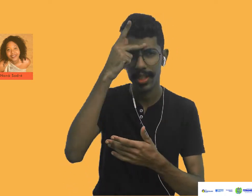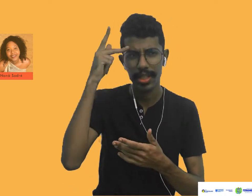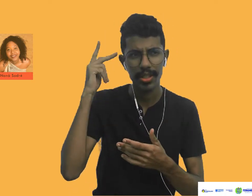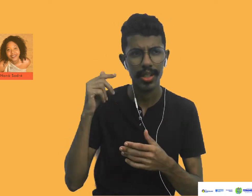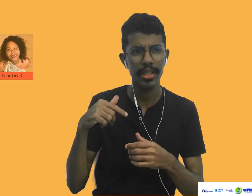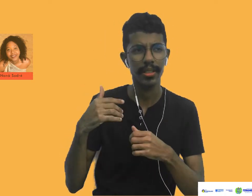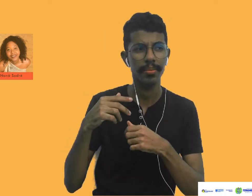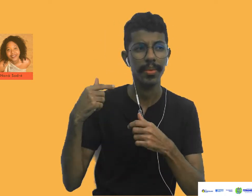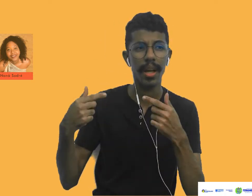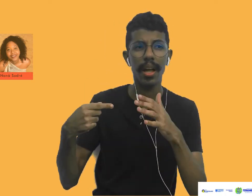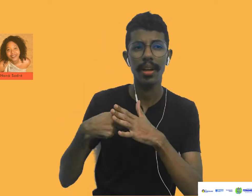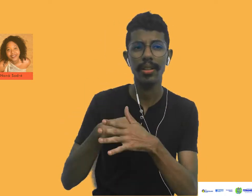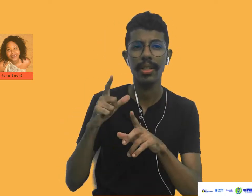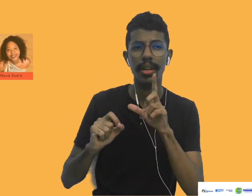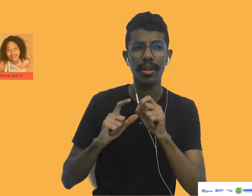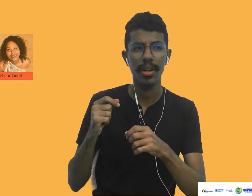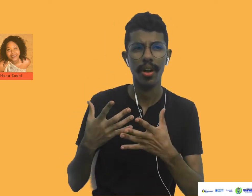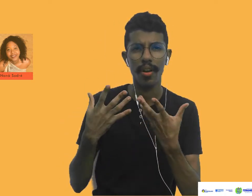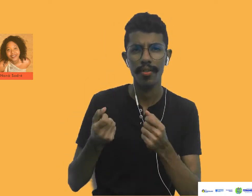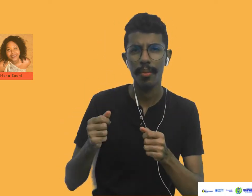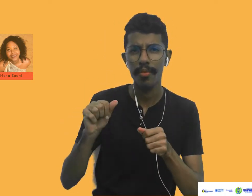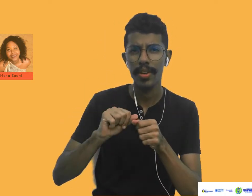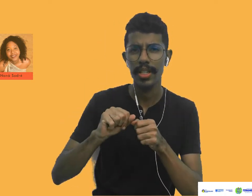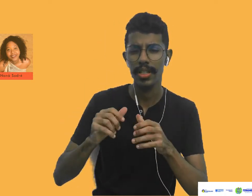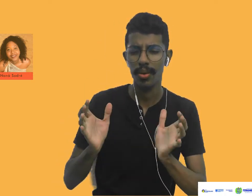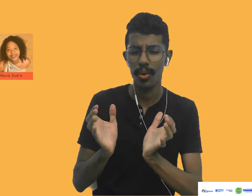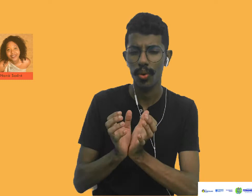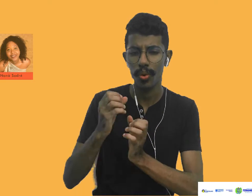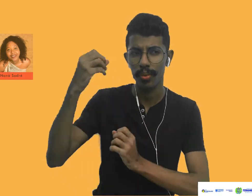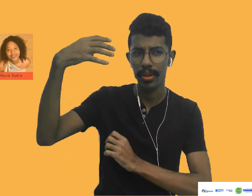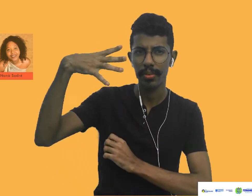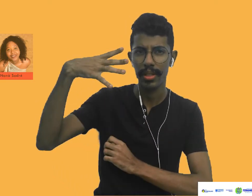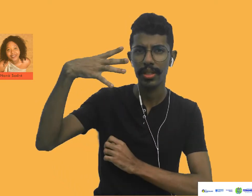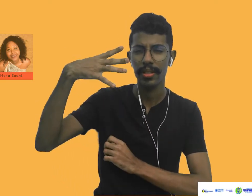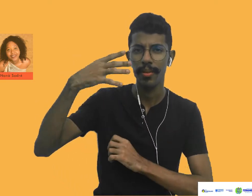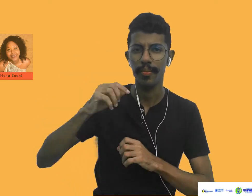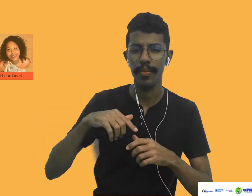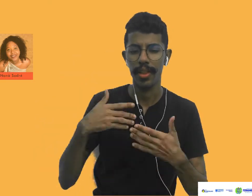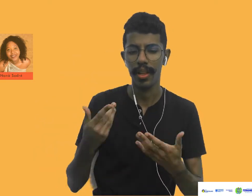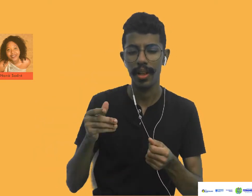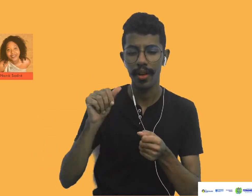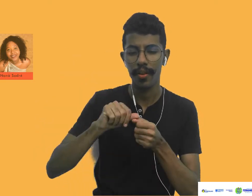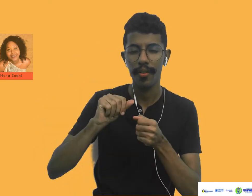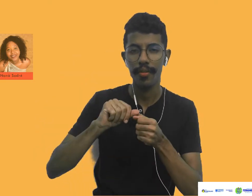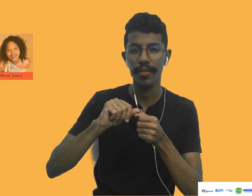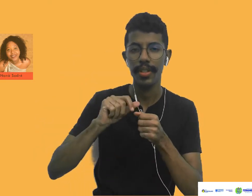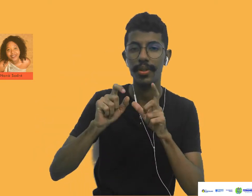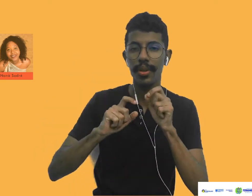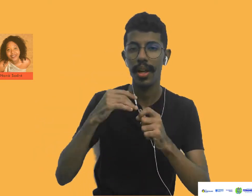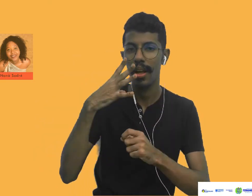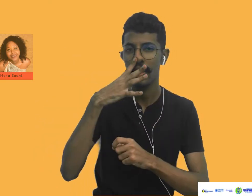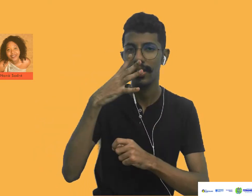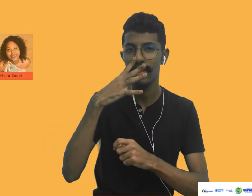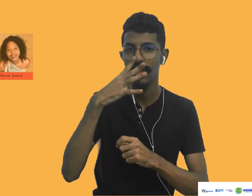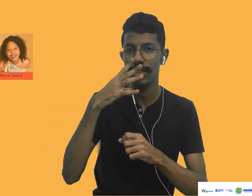assim, ó, gente, vamos fazer o seguinte, vamos fazer um grupo de iluminação? Eu tinha assistido uns documentários do